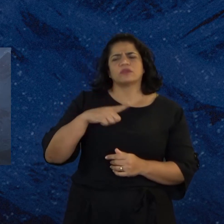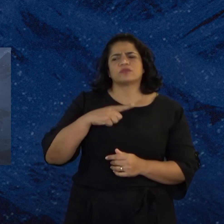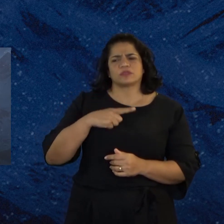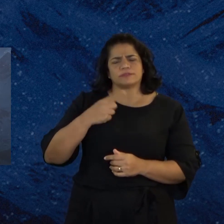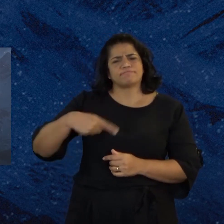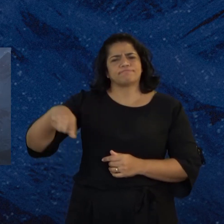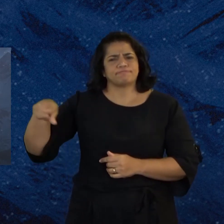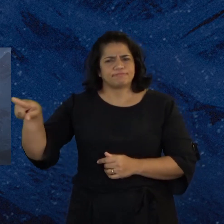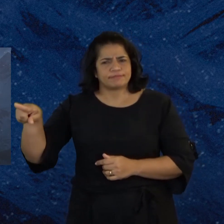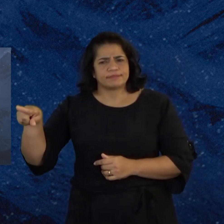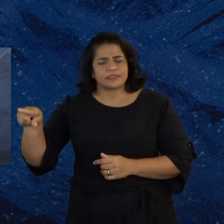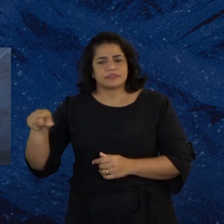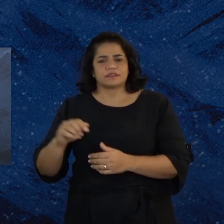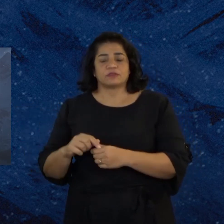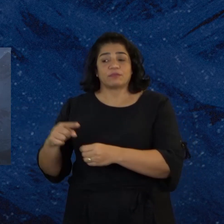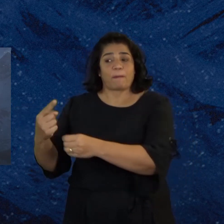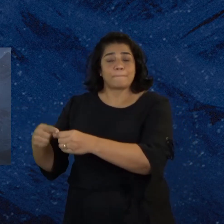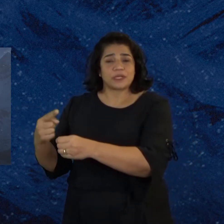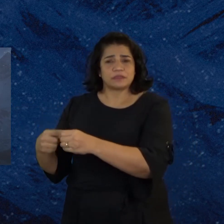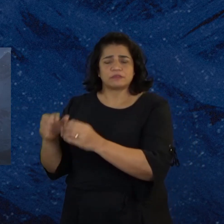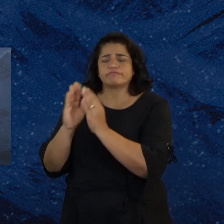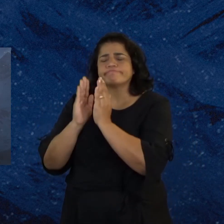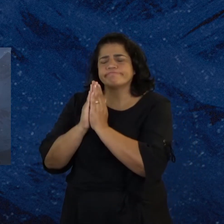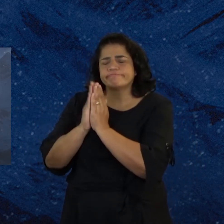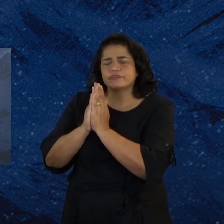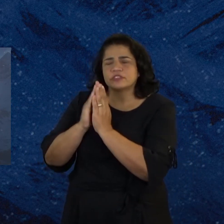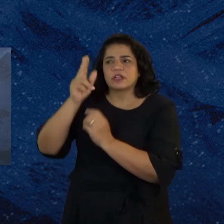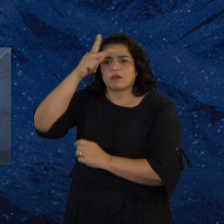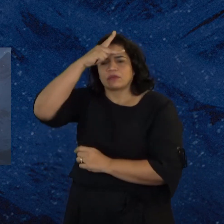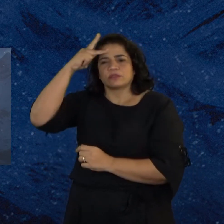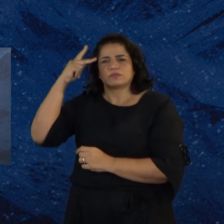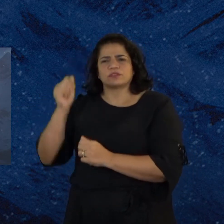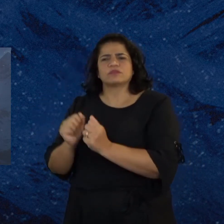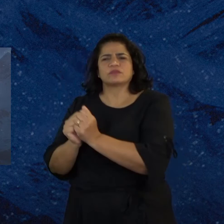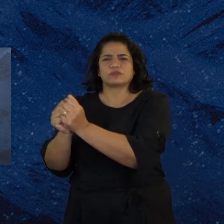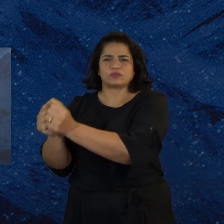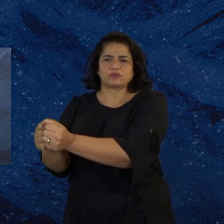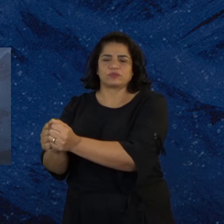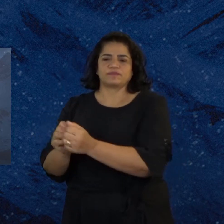E todos os dias nós recebemos relatórios de